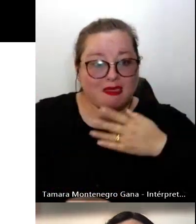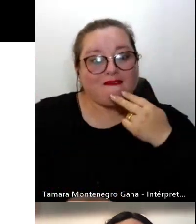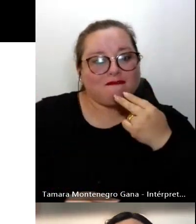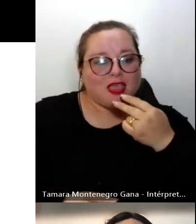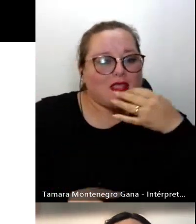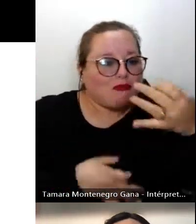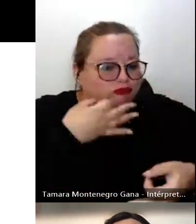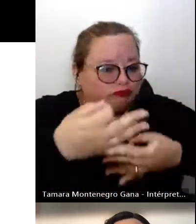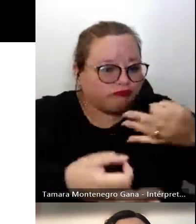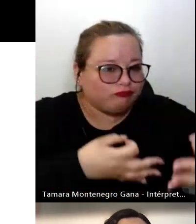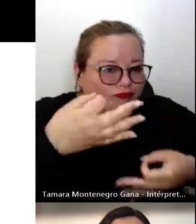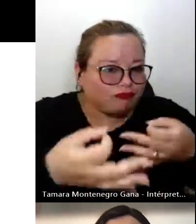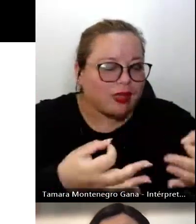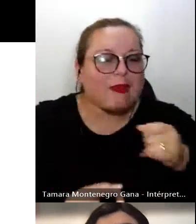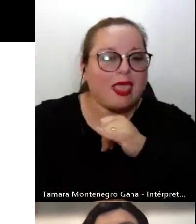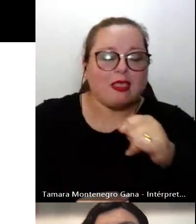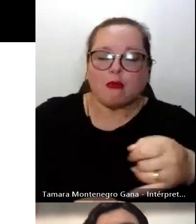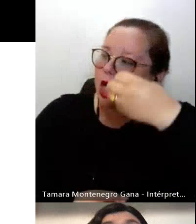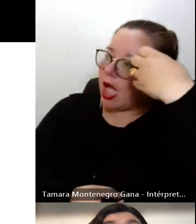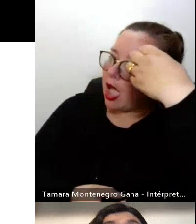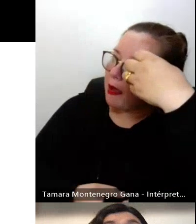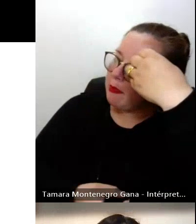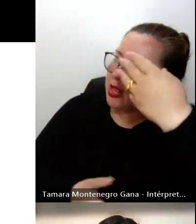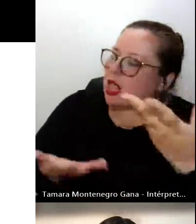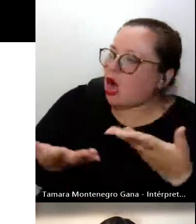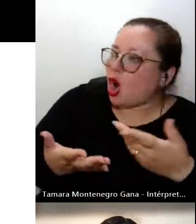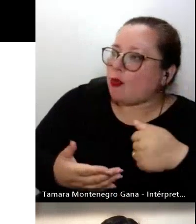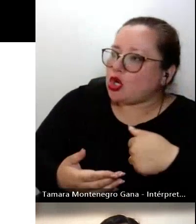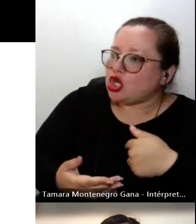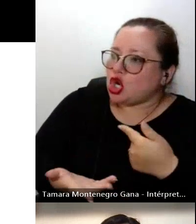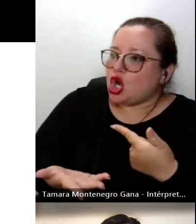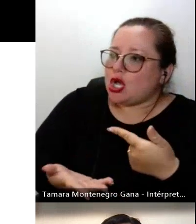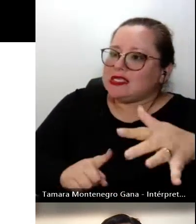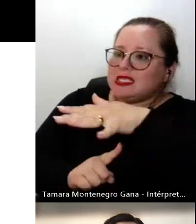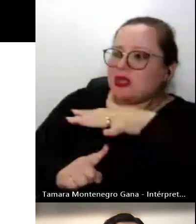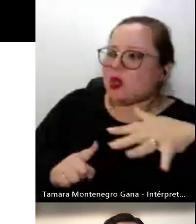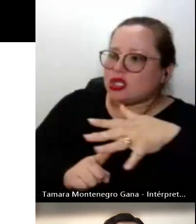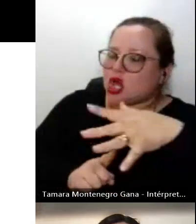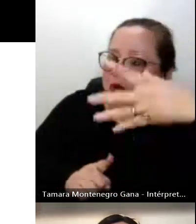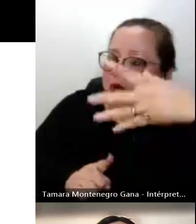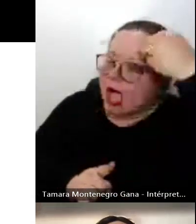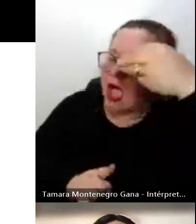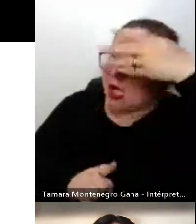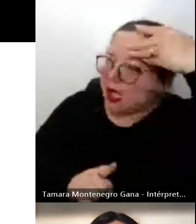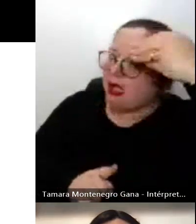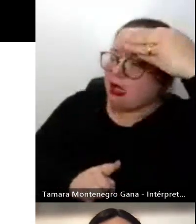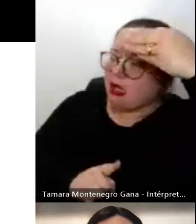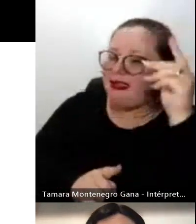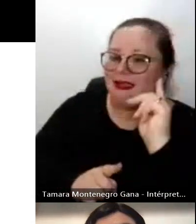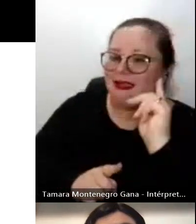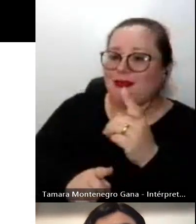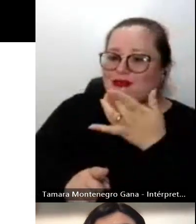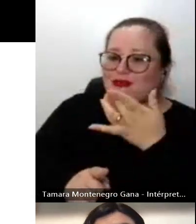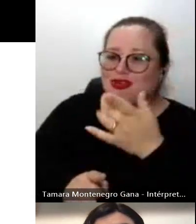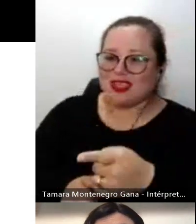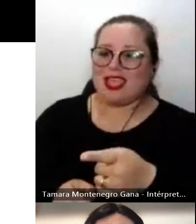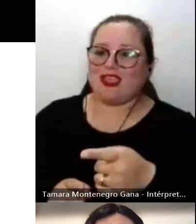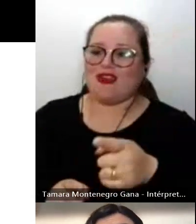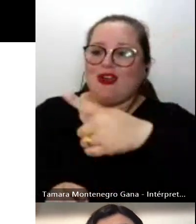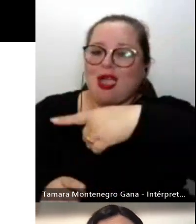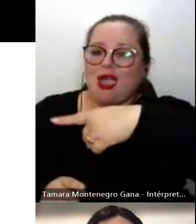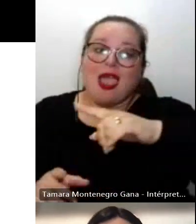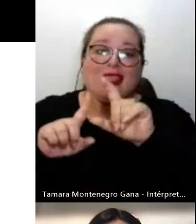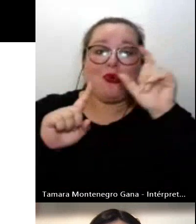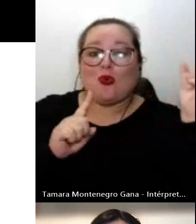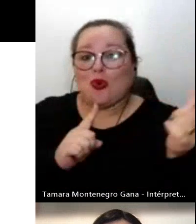de qué manera poder enfrentar situaciones que comúnmente se van a tener que enfrentar porque son una minoría cultural y